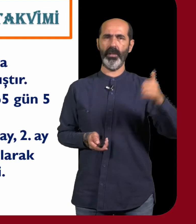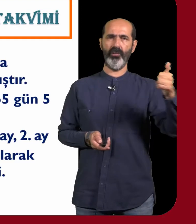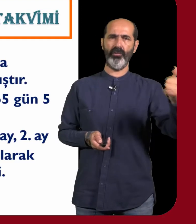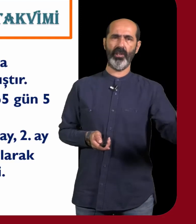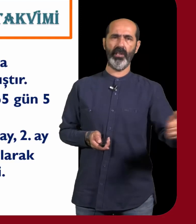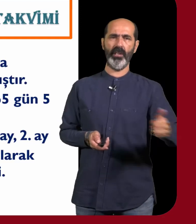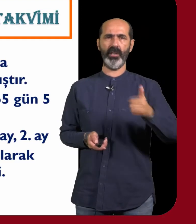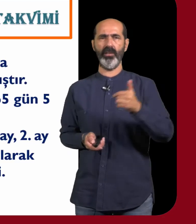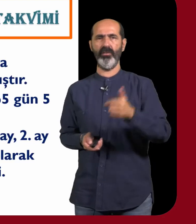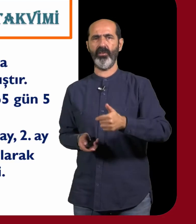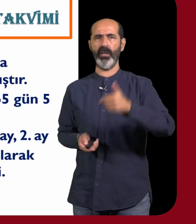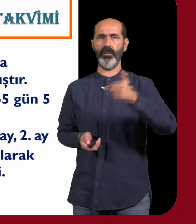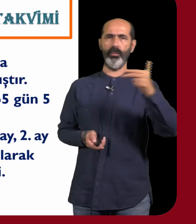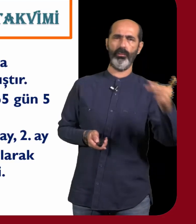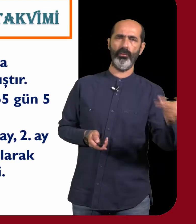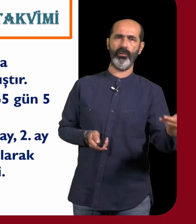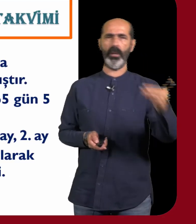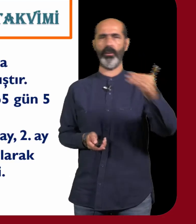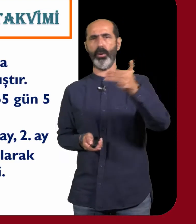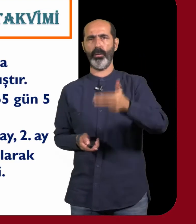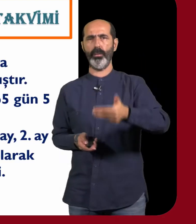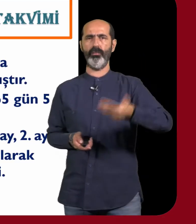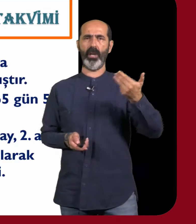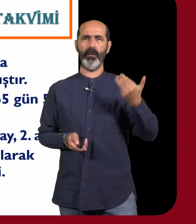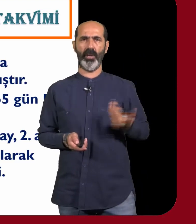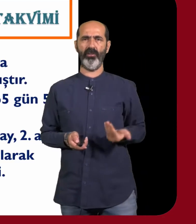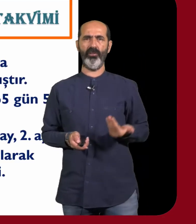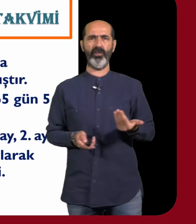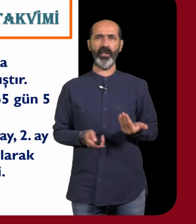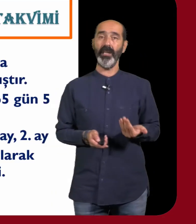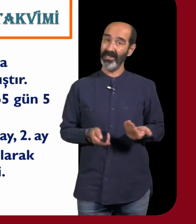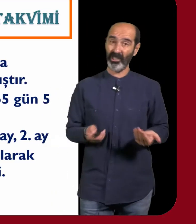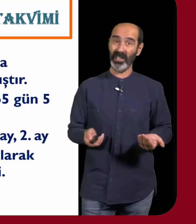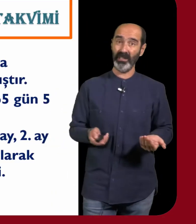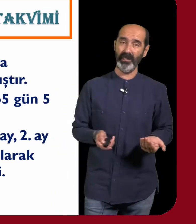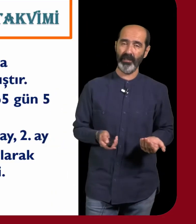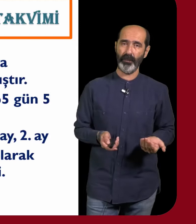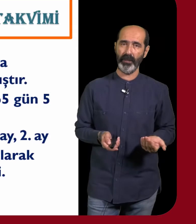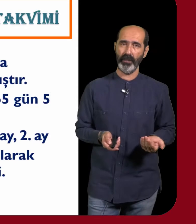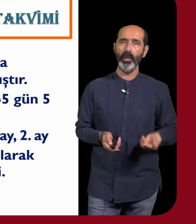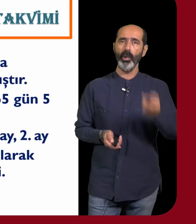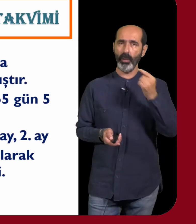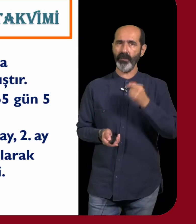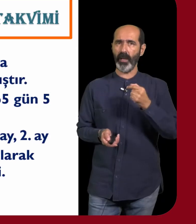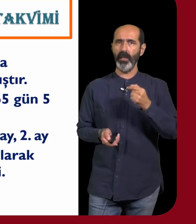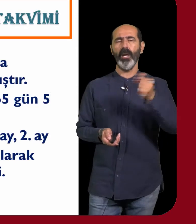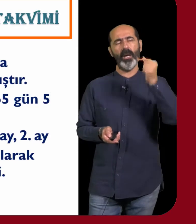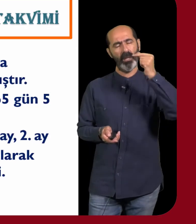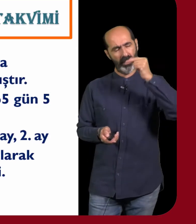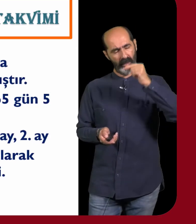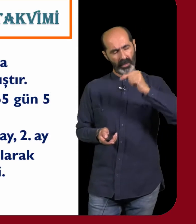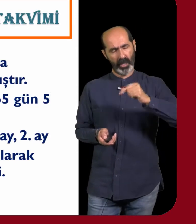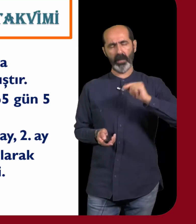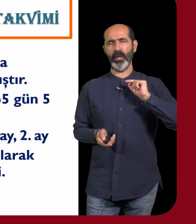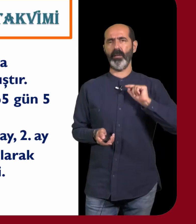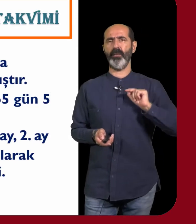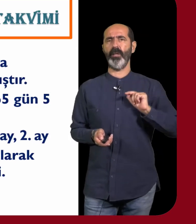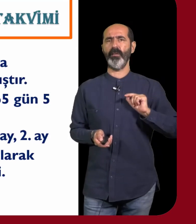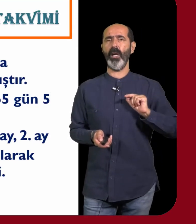ifade birinci ay ikinci ay 3. ay Dördüncü ay V ay şeklinde ifade baca